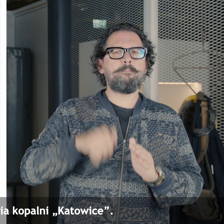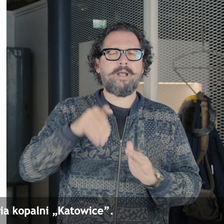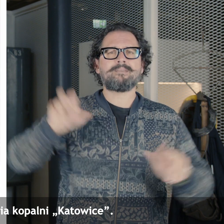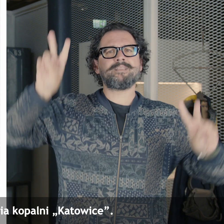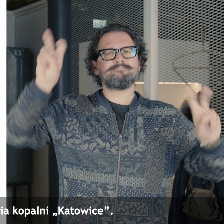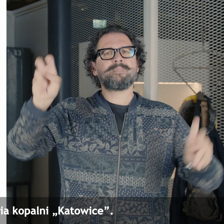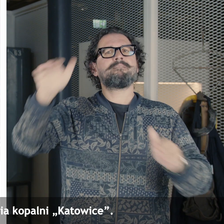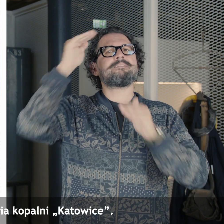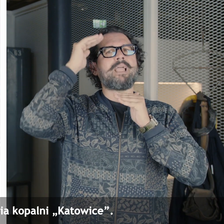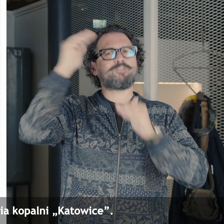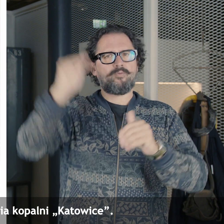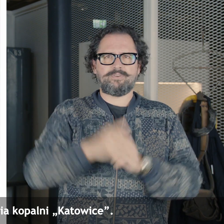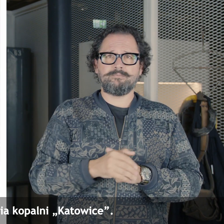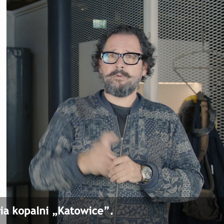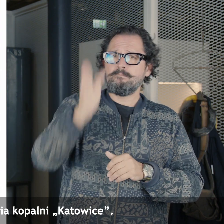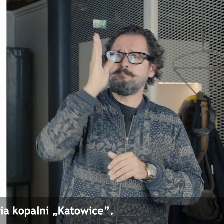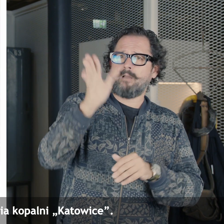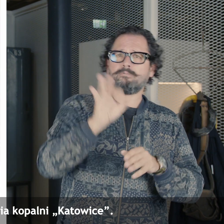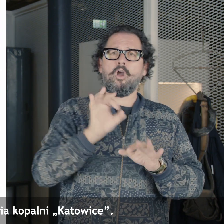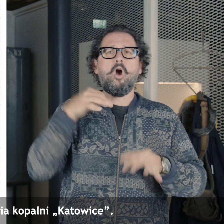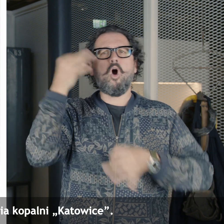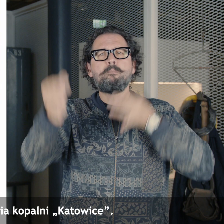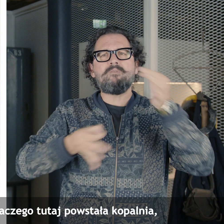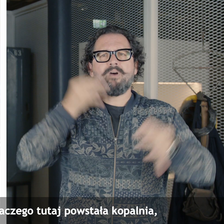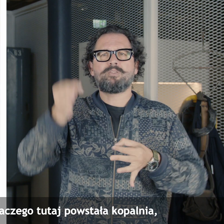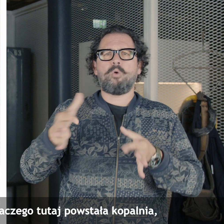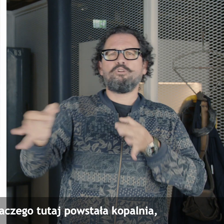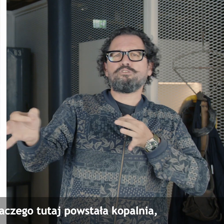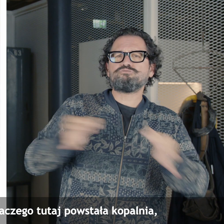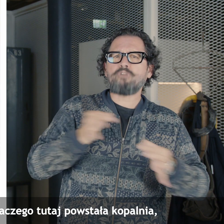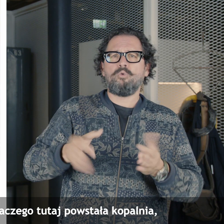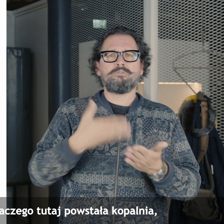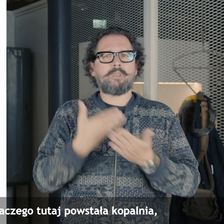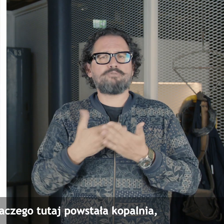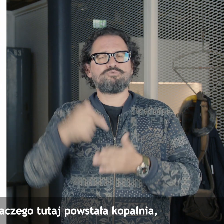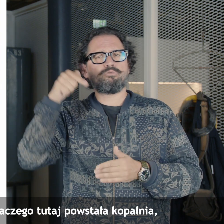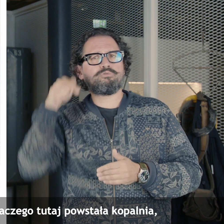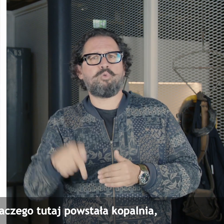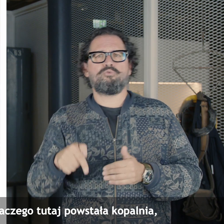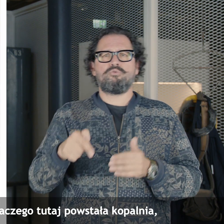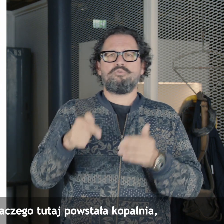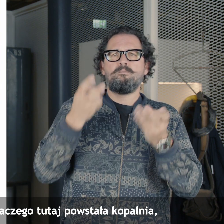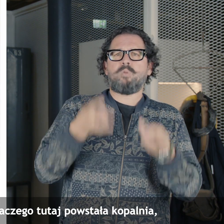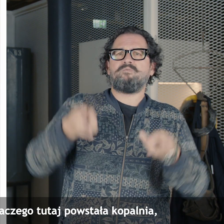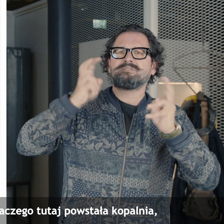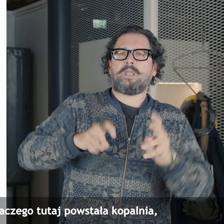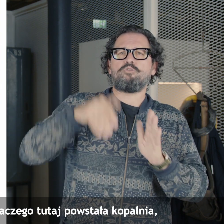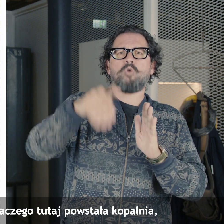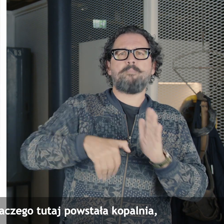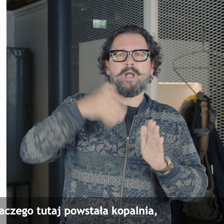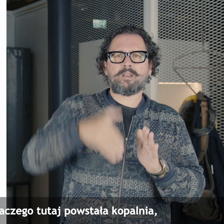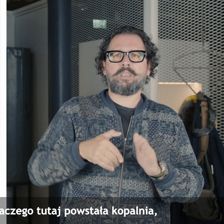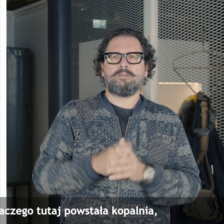stulecia kopalni Katowice będę opowiadał historię Dlaczego tutaj